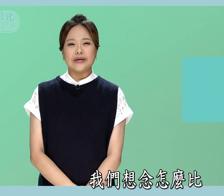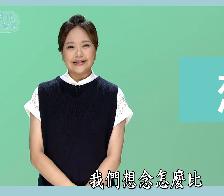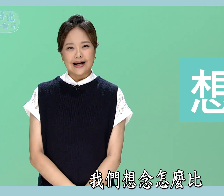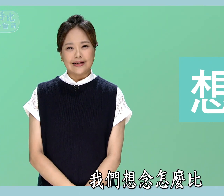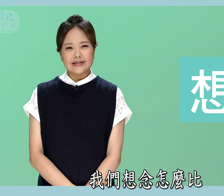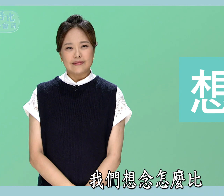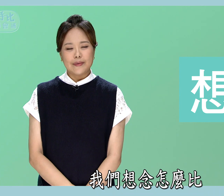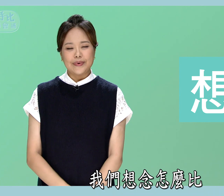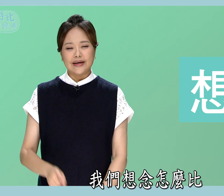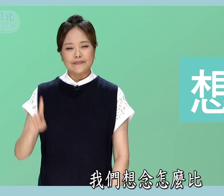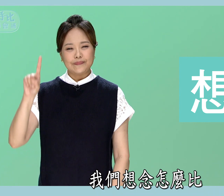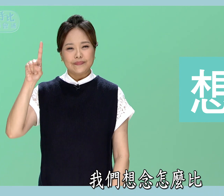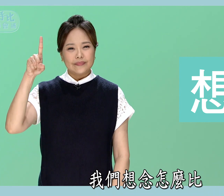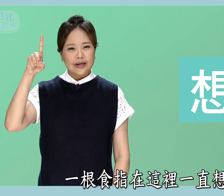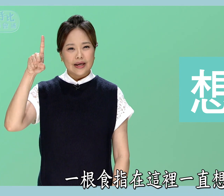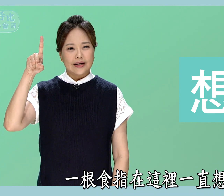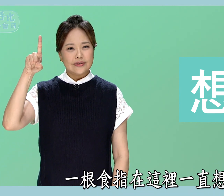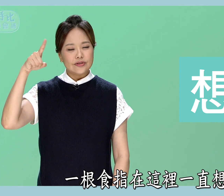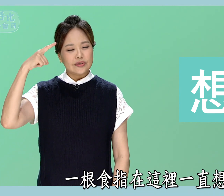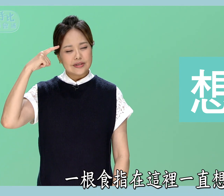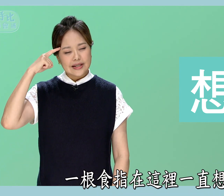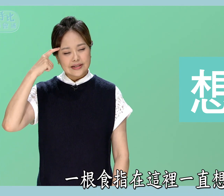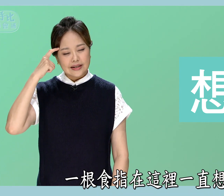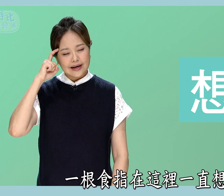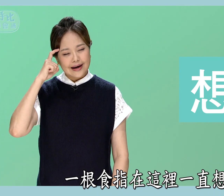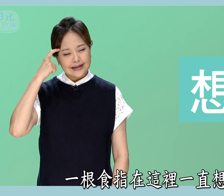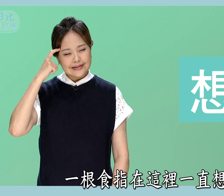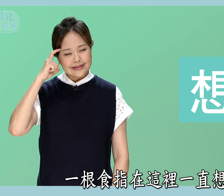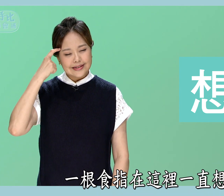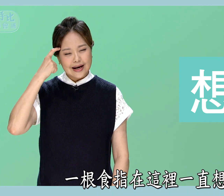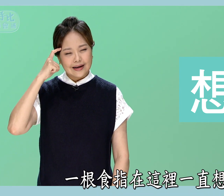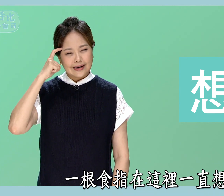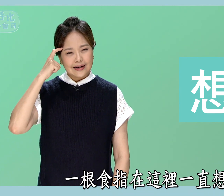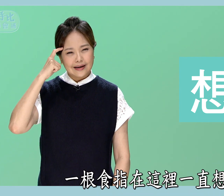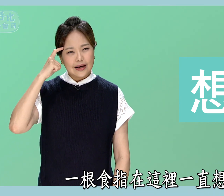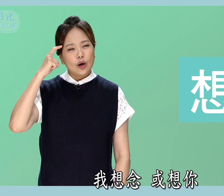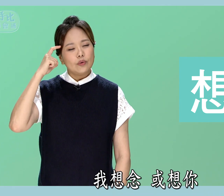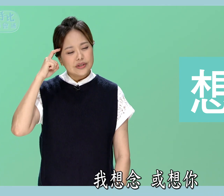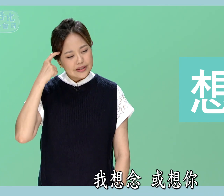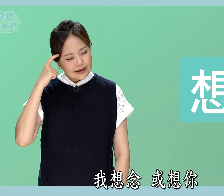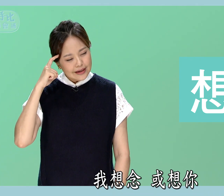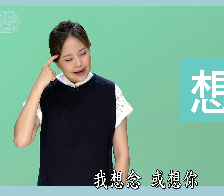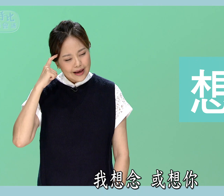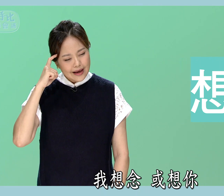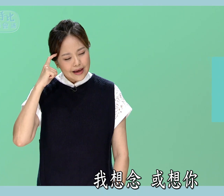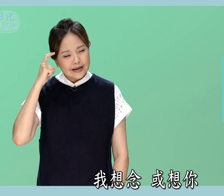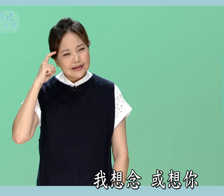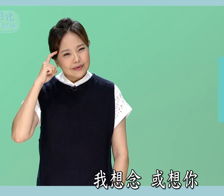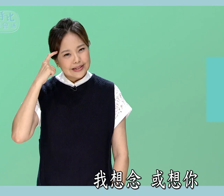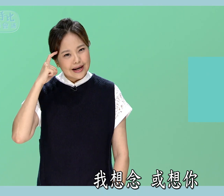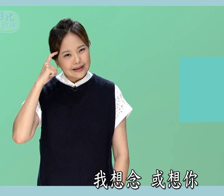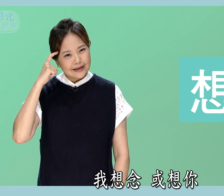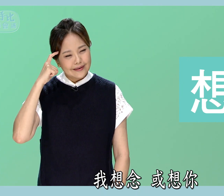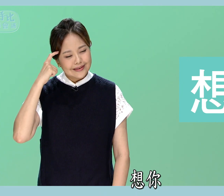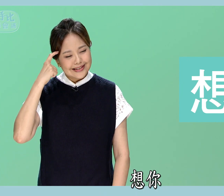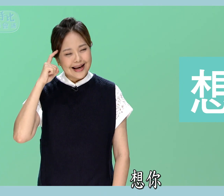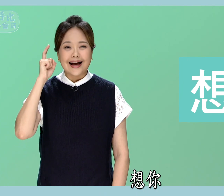想念怎么比一根食指在这里啊，一直想，我想念，会想你哦，想